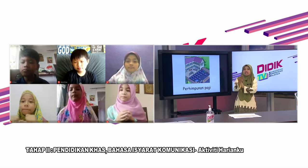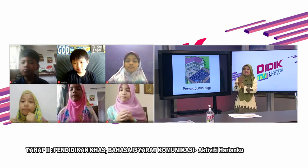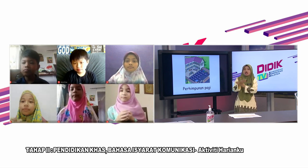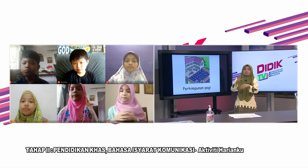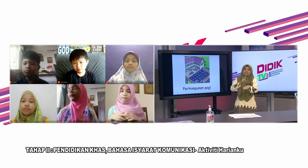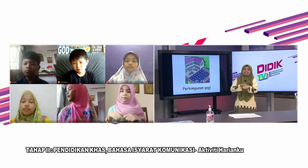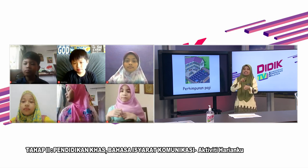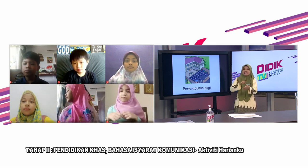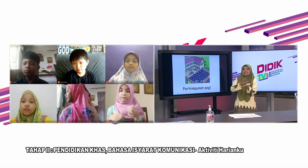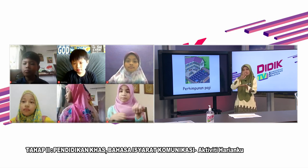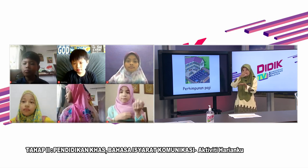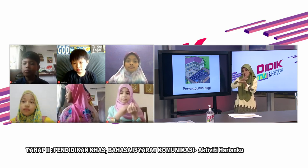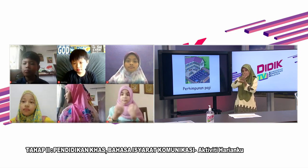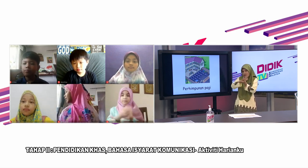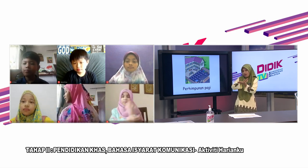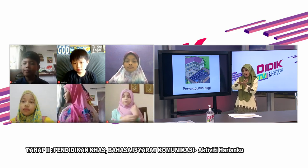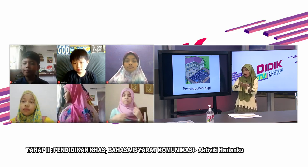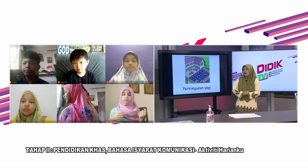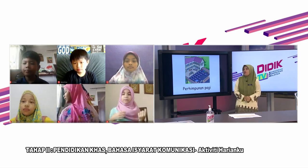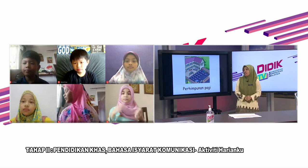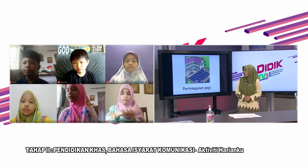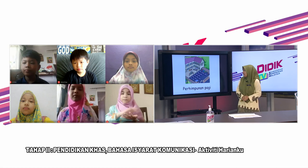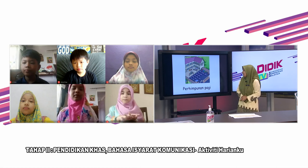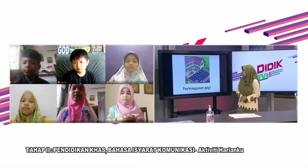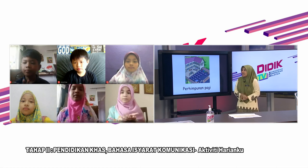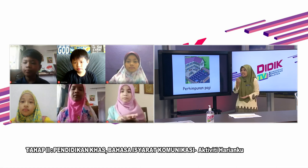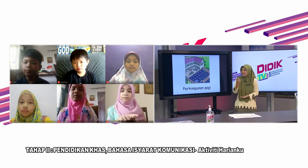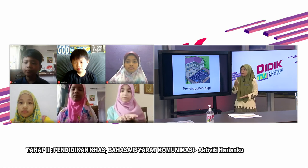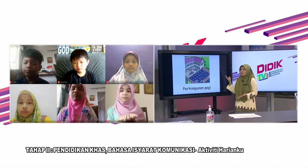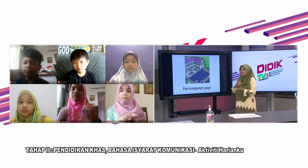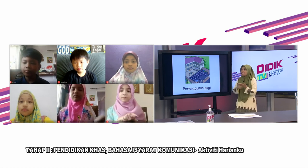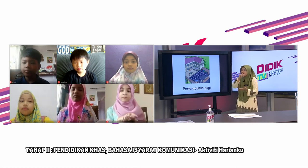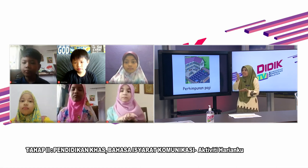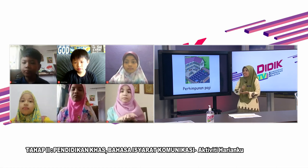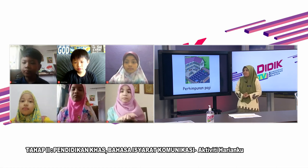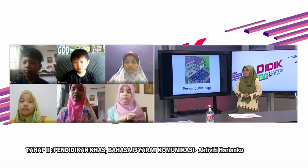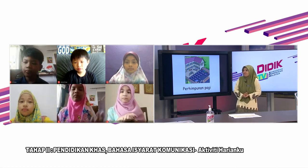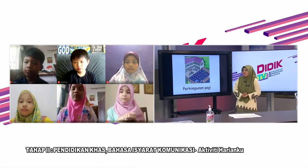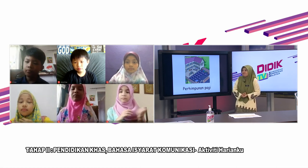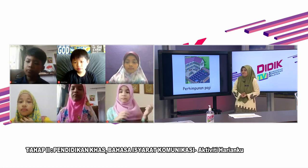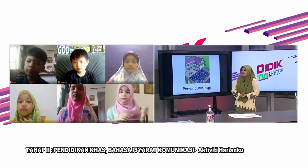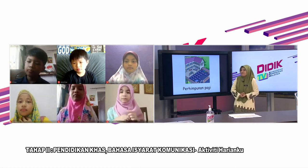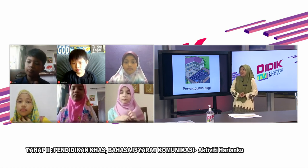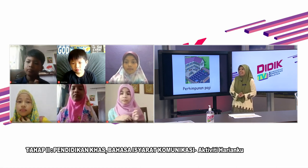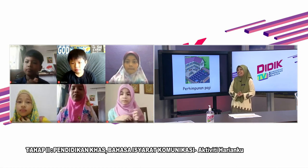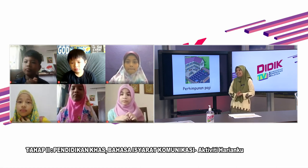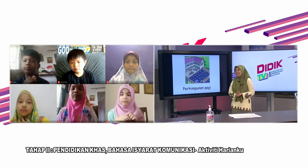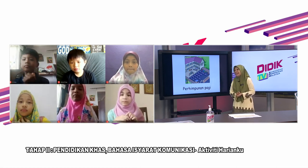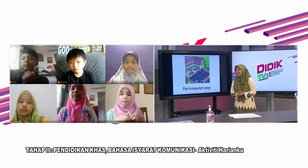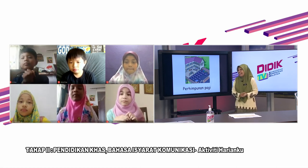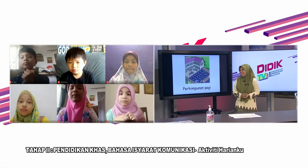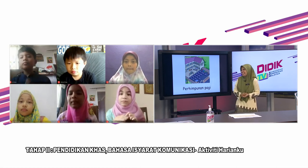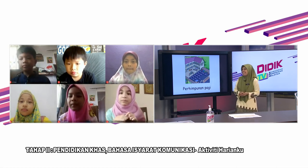pagi masa di sekolah. Okey. Ellie, ada apa-apa nak tanya? Saya tengah cuba belajar perhimpunan